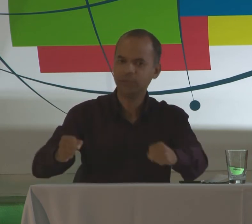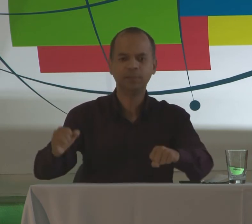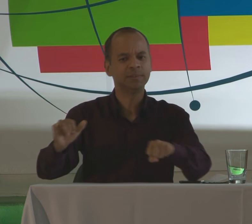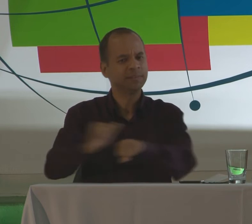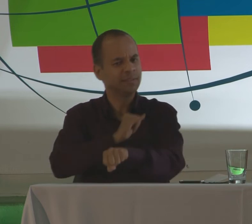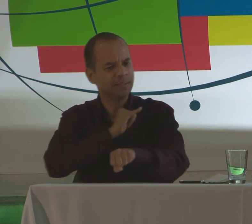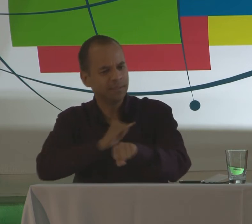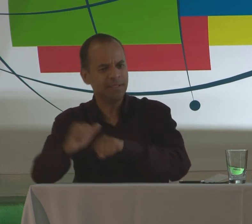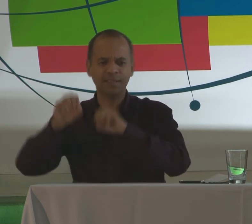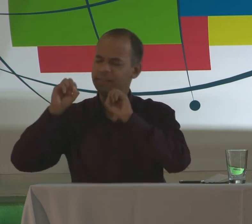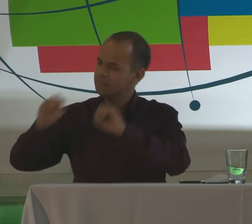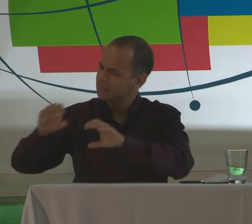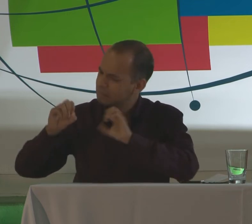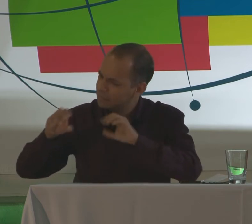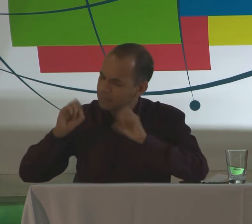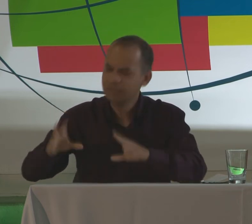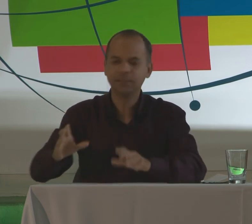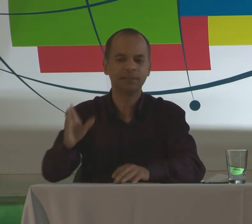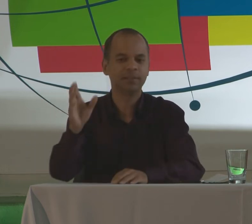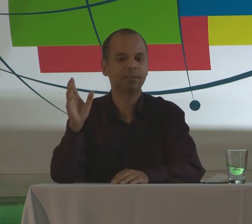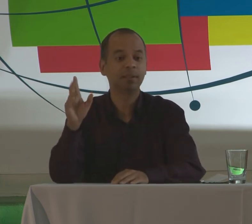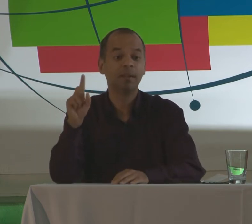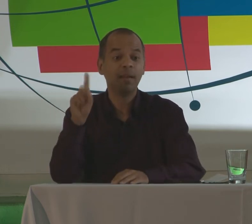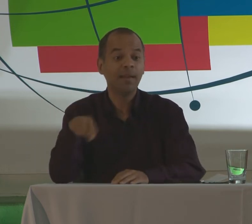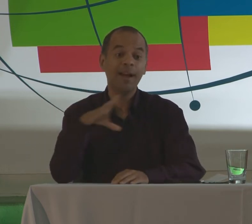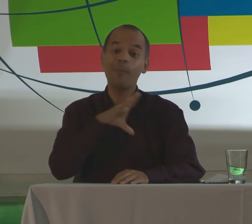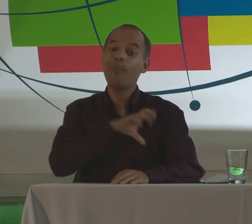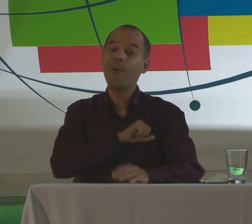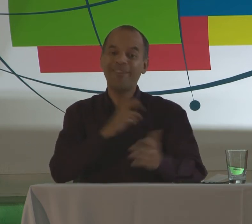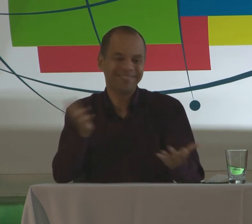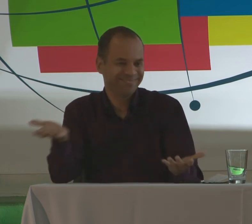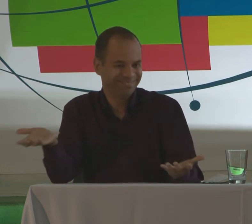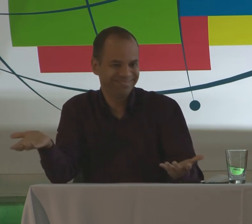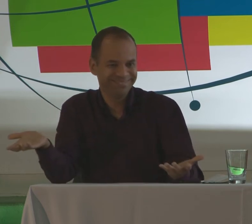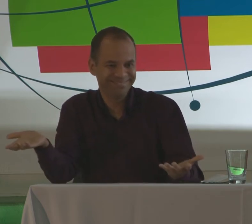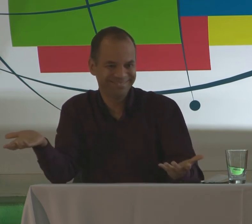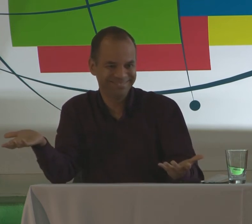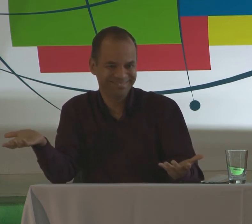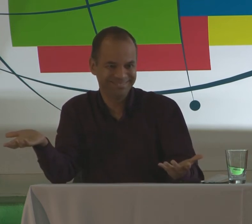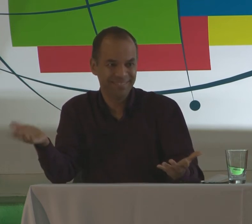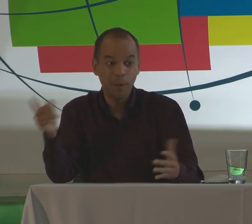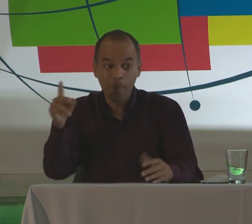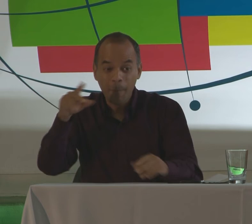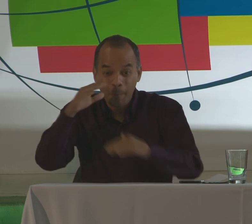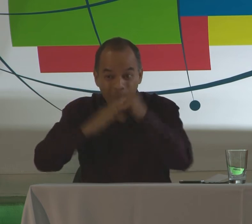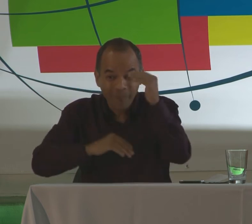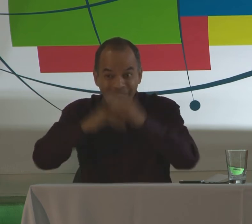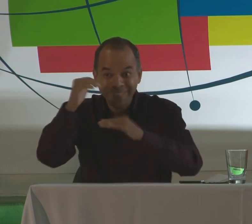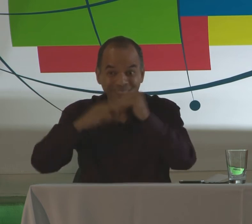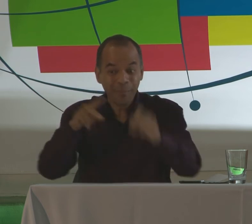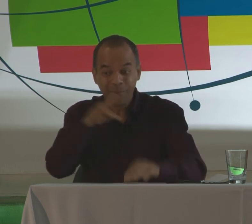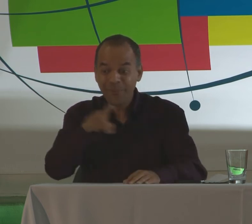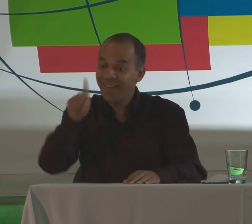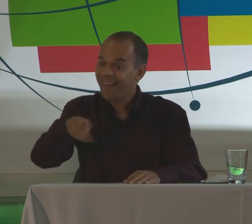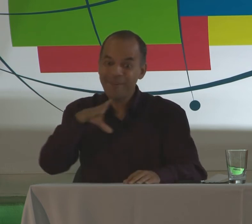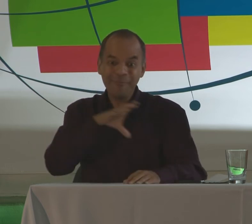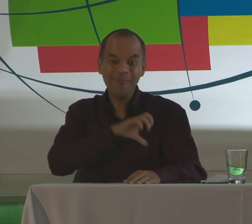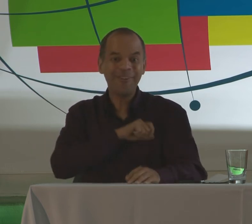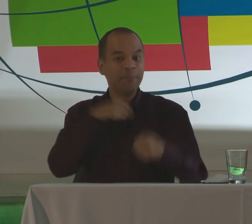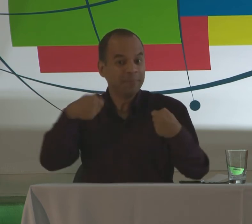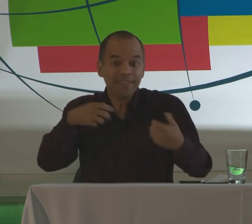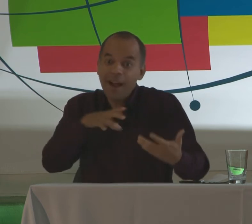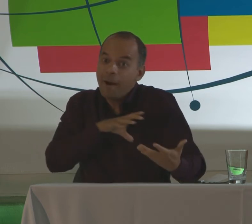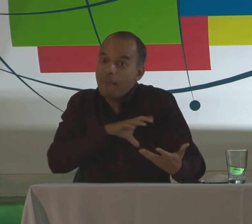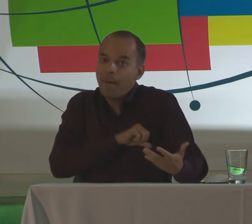uma coisa que não é interrompida, pode ser interrompida. E o processo de sensibilidade é isso, é uma coisa que a gente faz porque a gente ama também fazer.